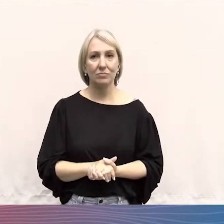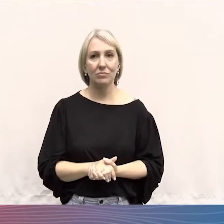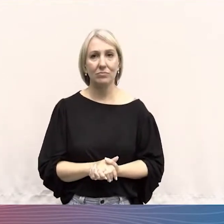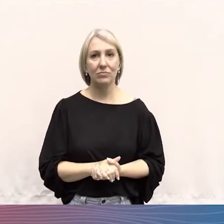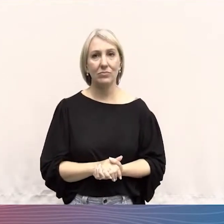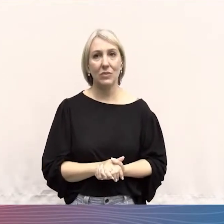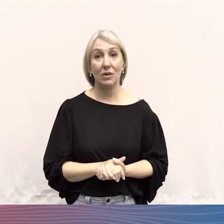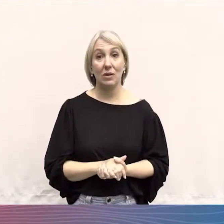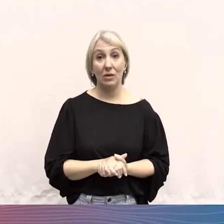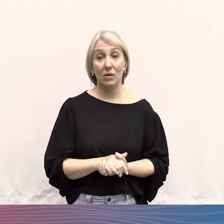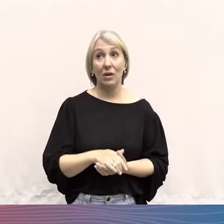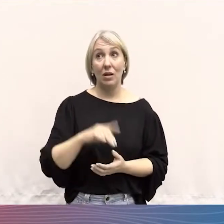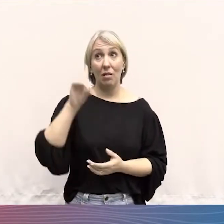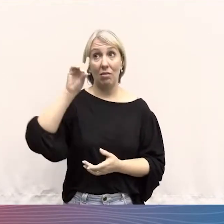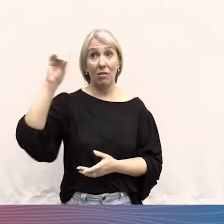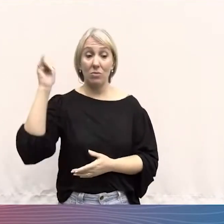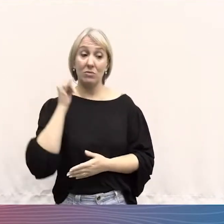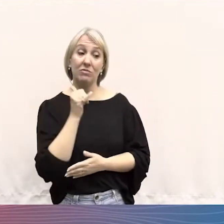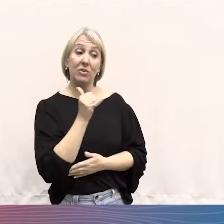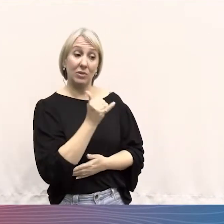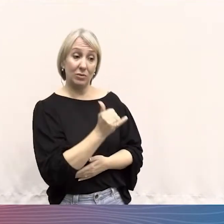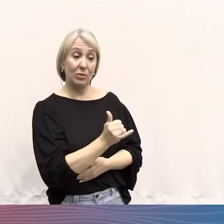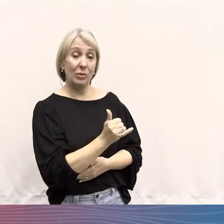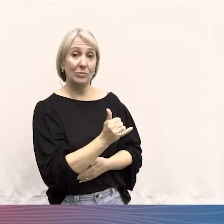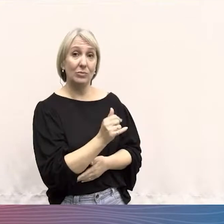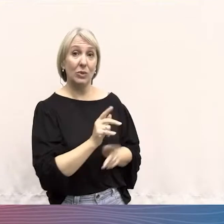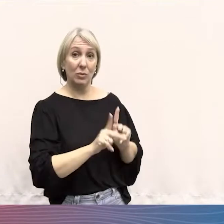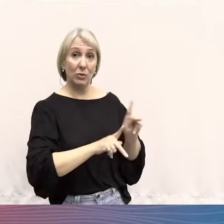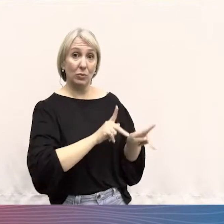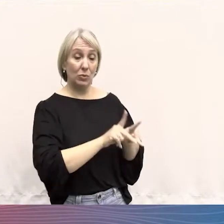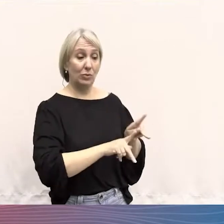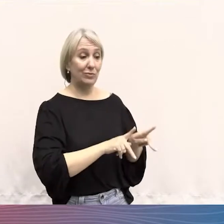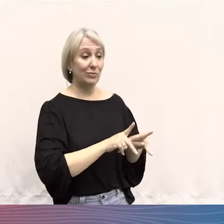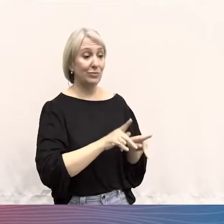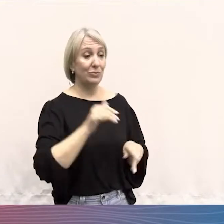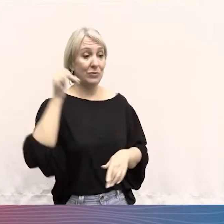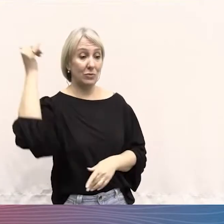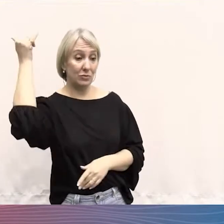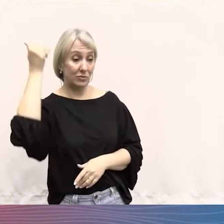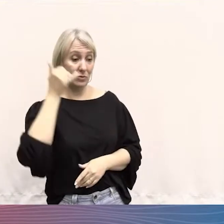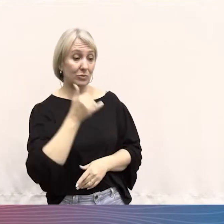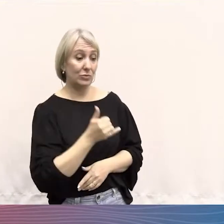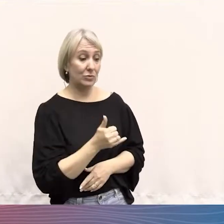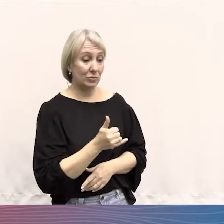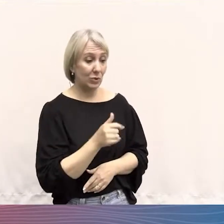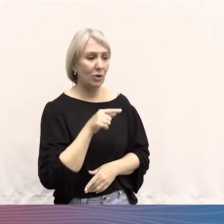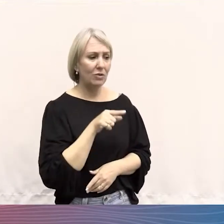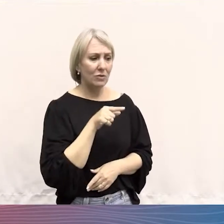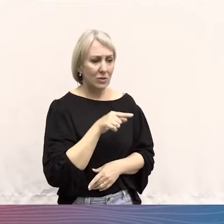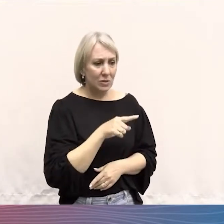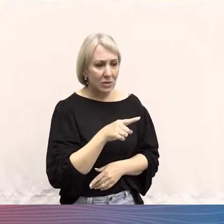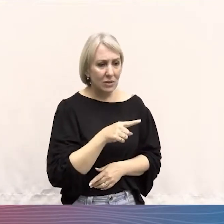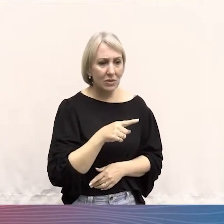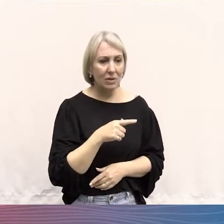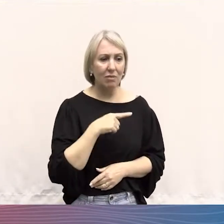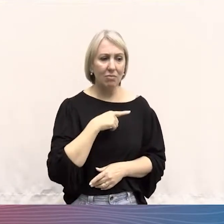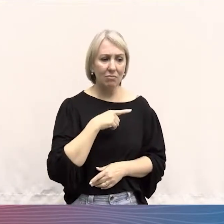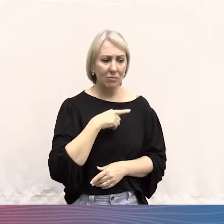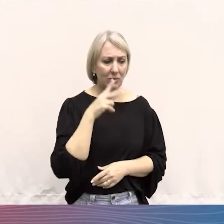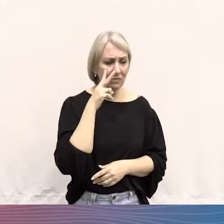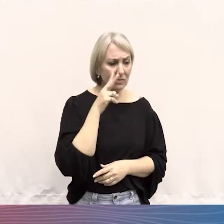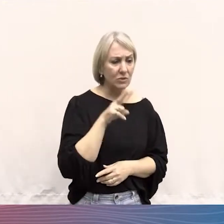lá no monte Sinai, onde está Moisés: tendes visto o que fiz